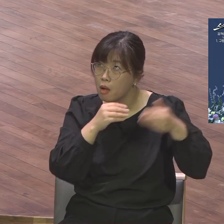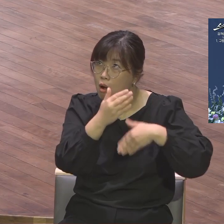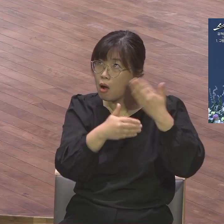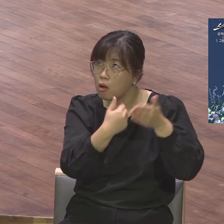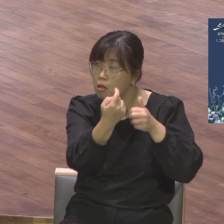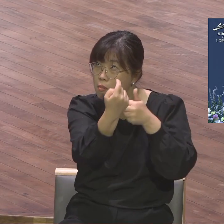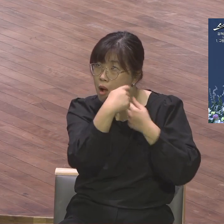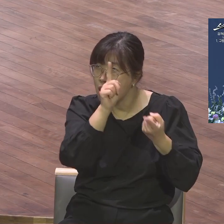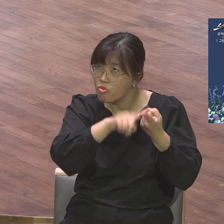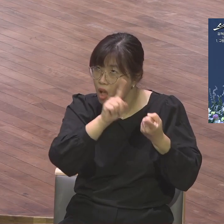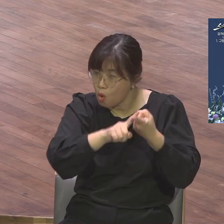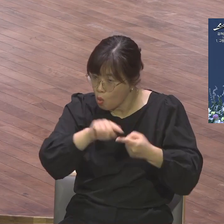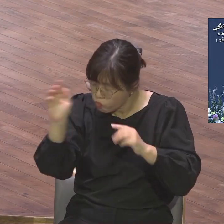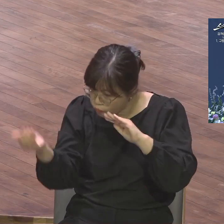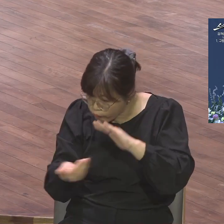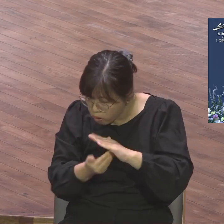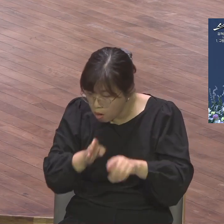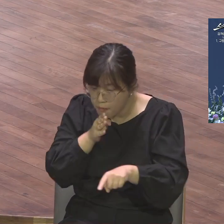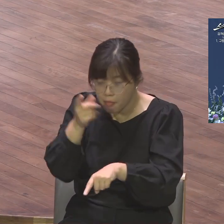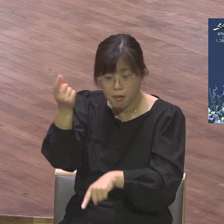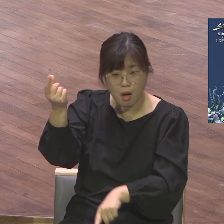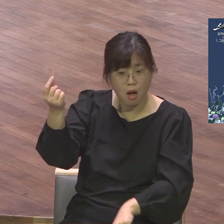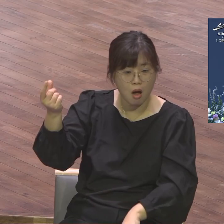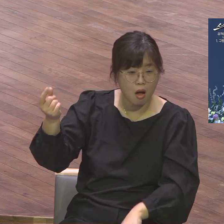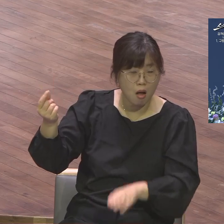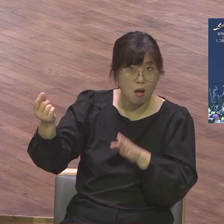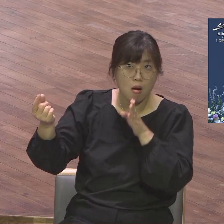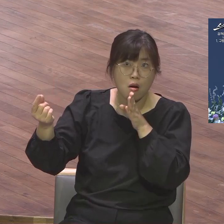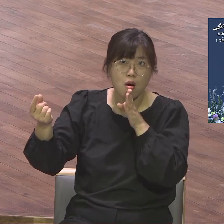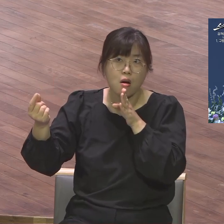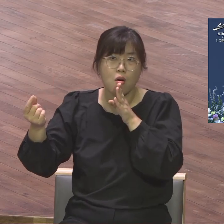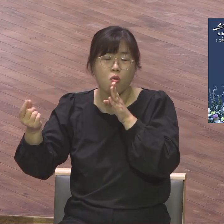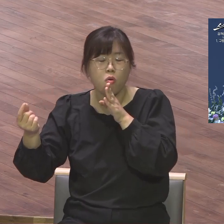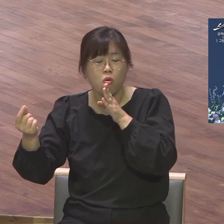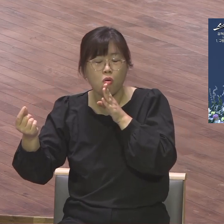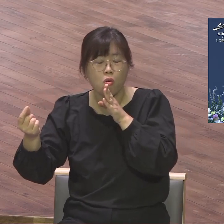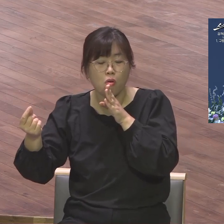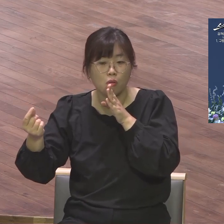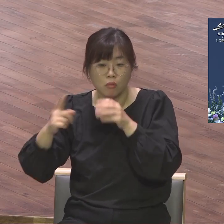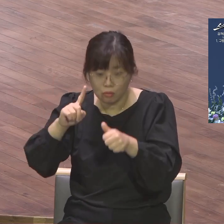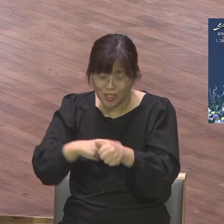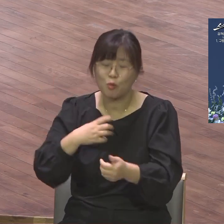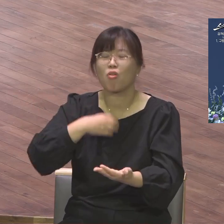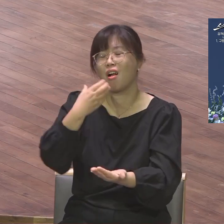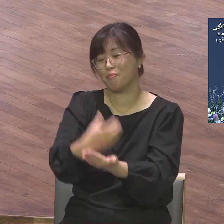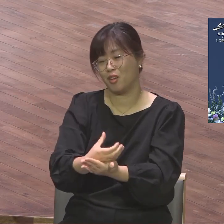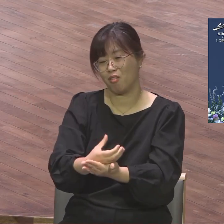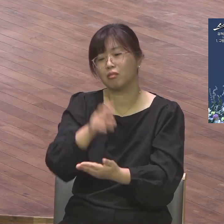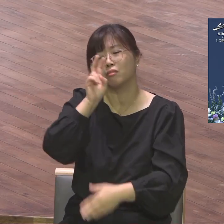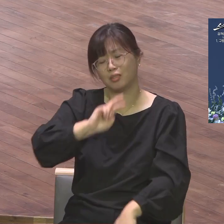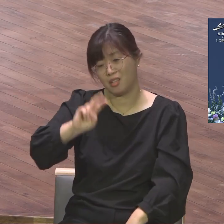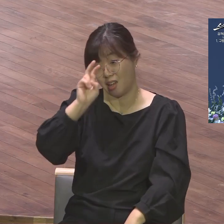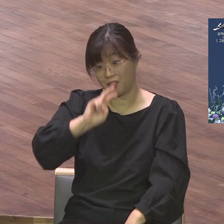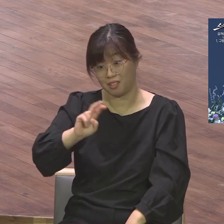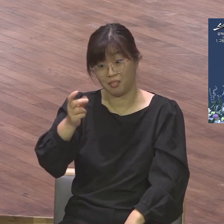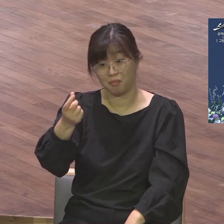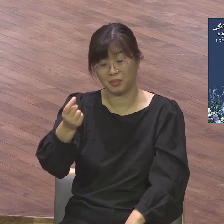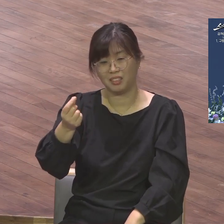놀랍다. 주님의 그 큰 은혜. 아멘. 놀랍지요. 놀랍지요.